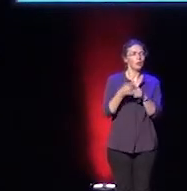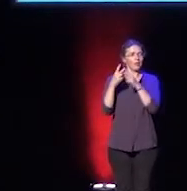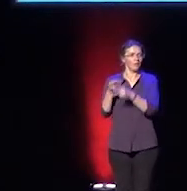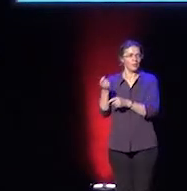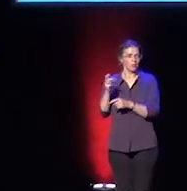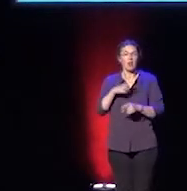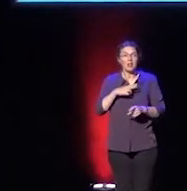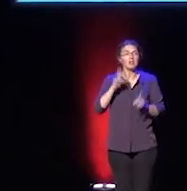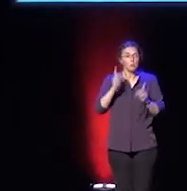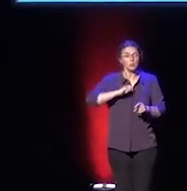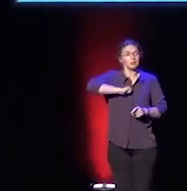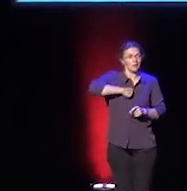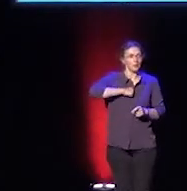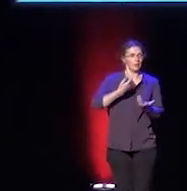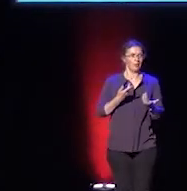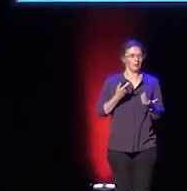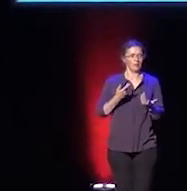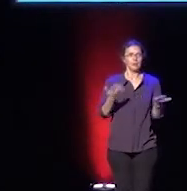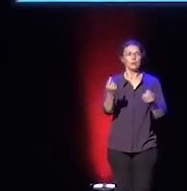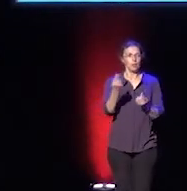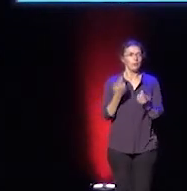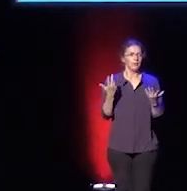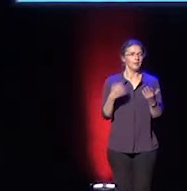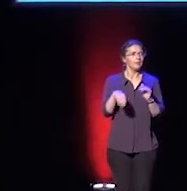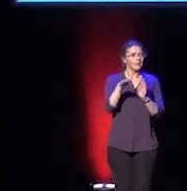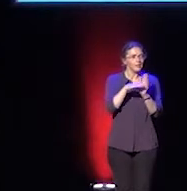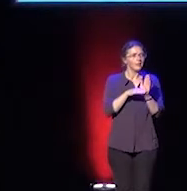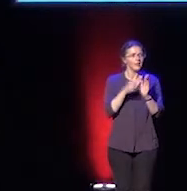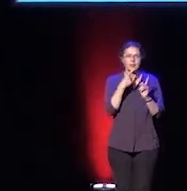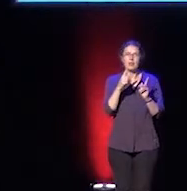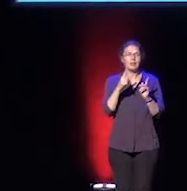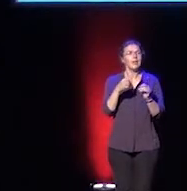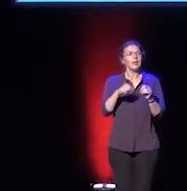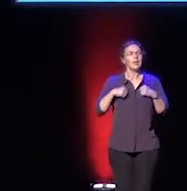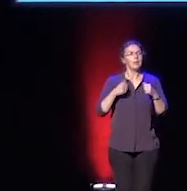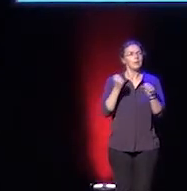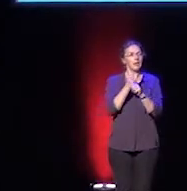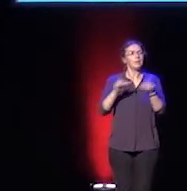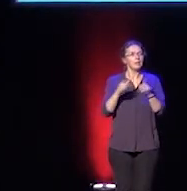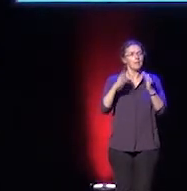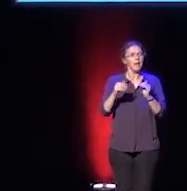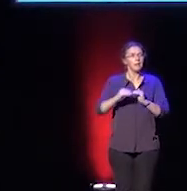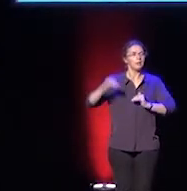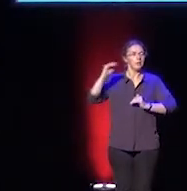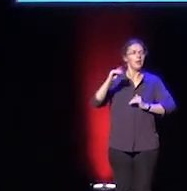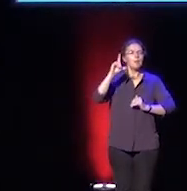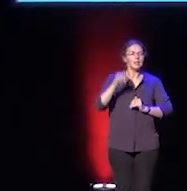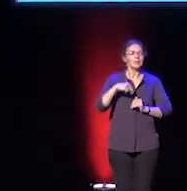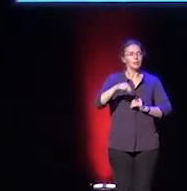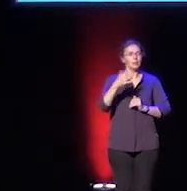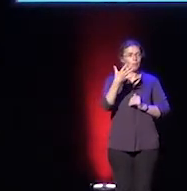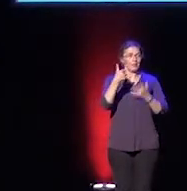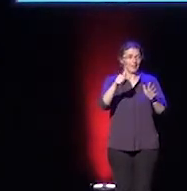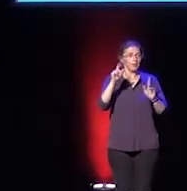darauf einstellen sollten, das Gesetz sieht ja eine höhere Lebensarbeitszeit vor, mindestens aber bis 65